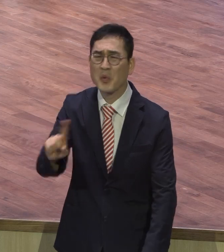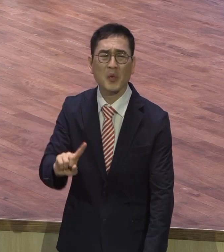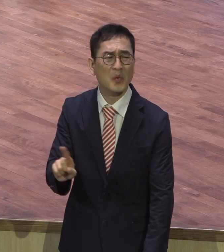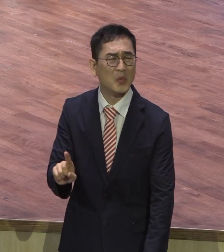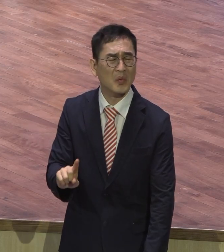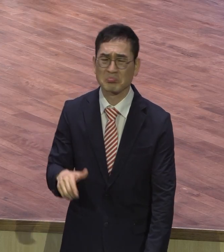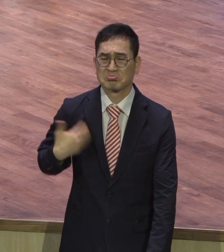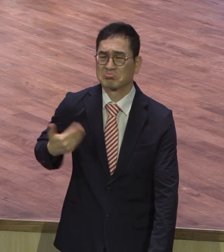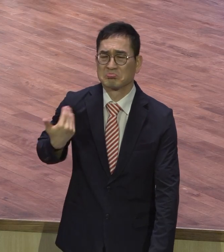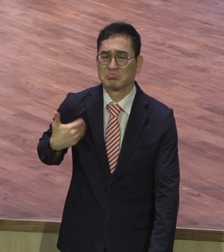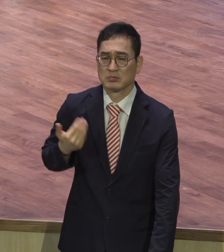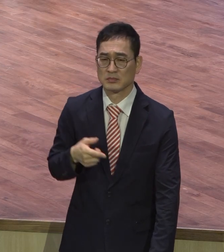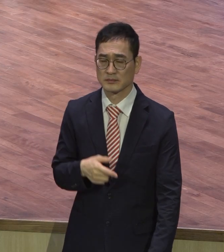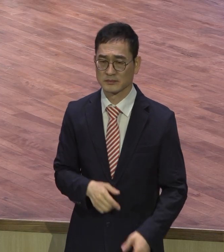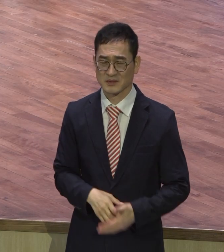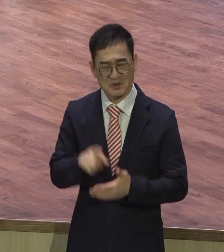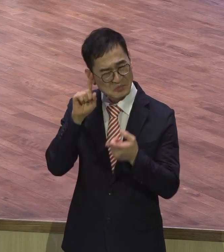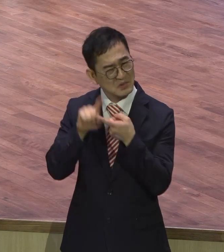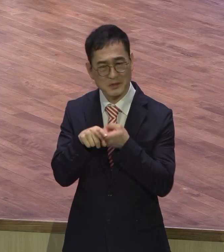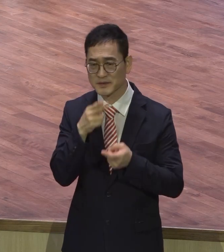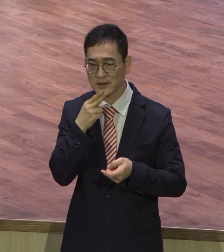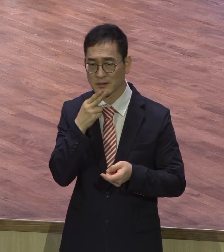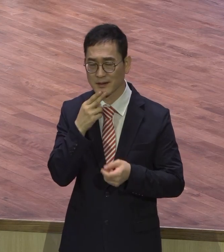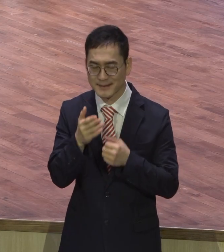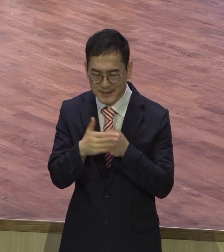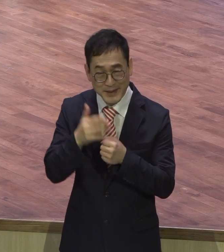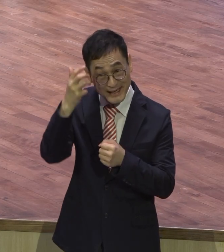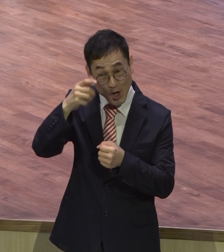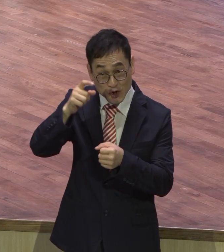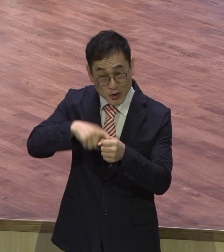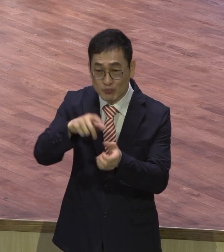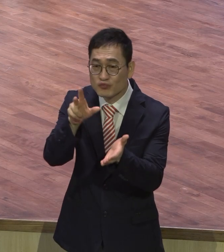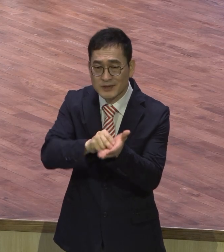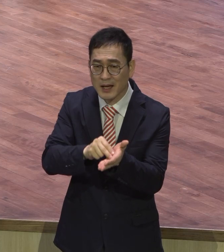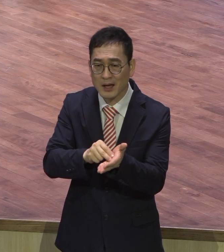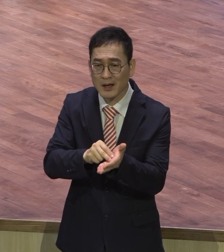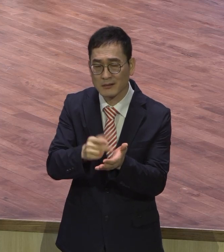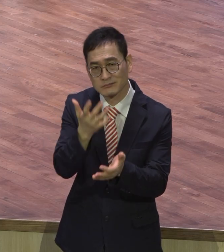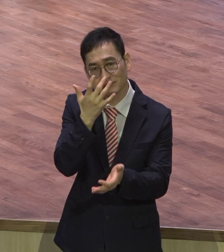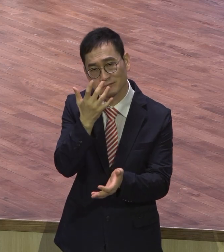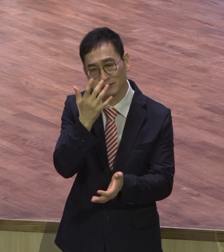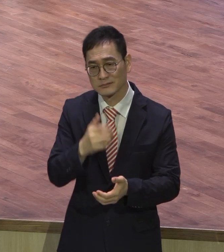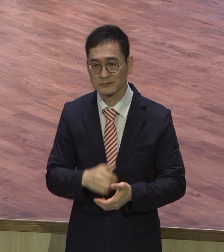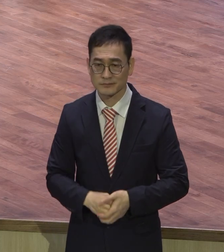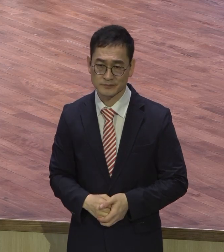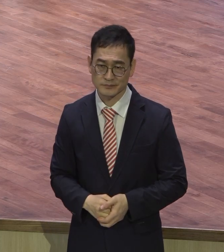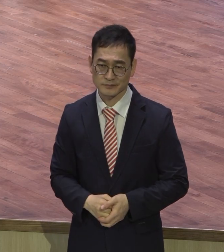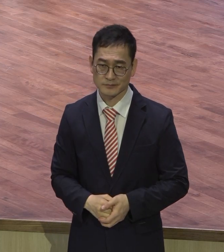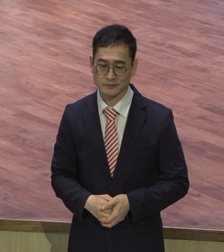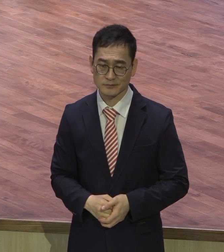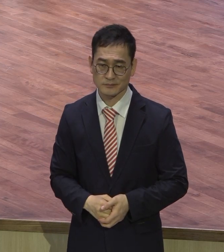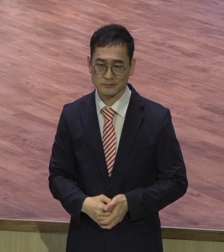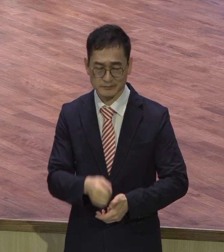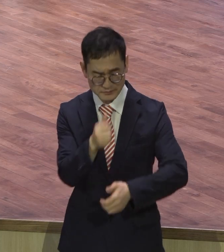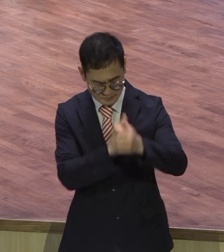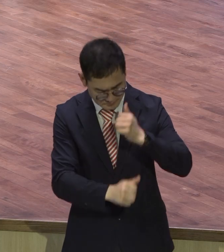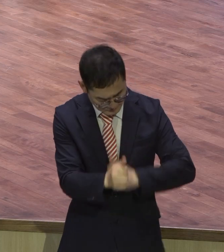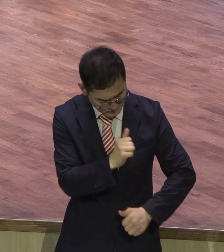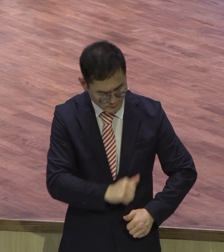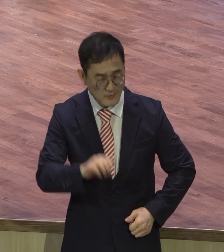그래서 영적 문제, 정신 문제 전혀 모릅니다. 후손 문제, 후렴 문제, 다음 세계